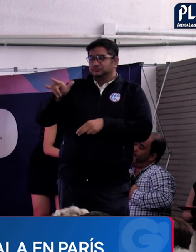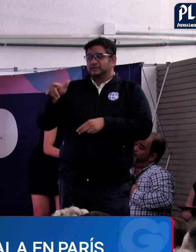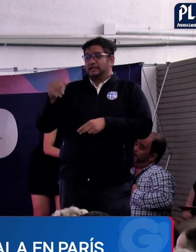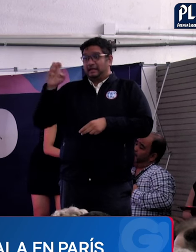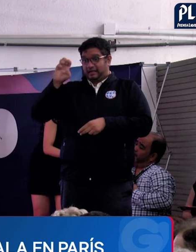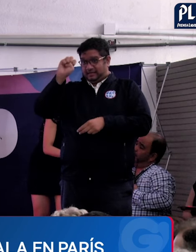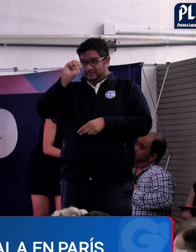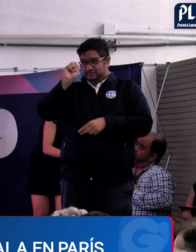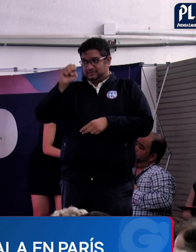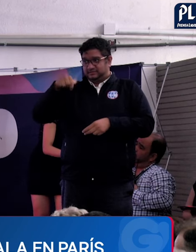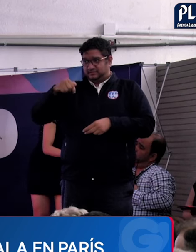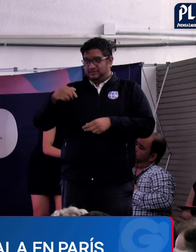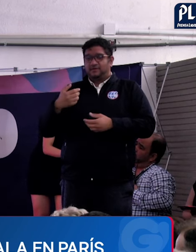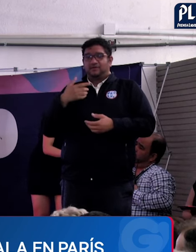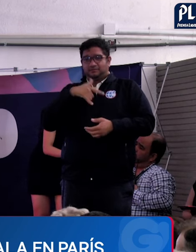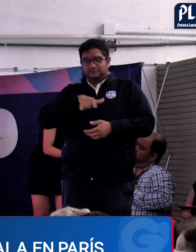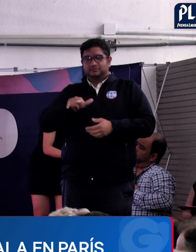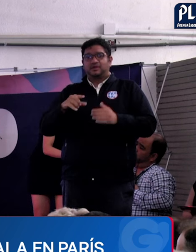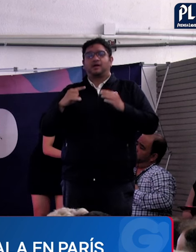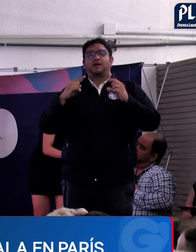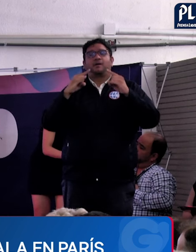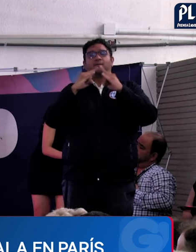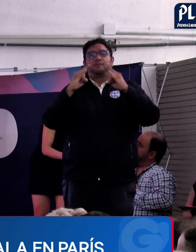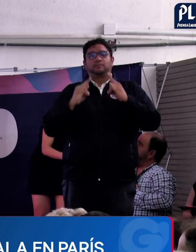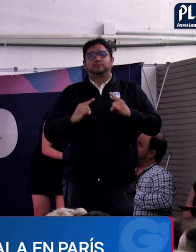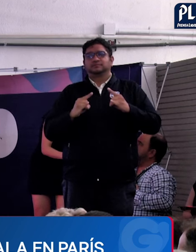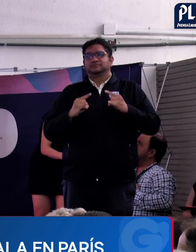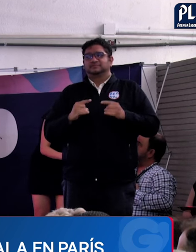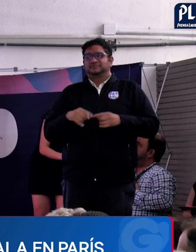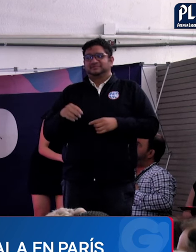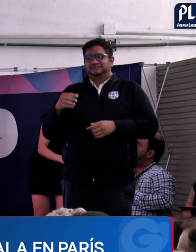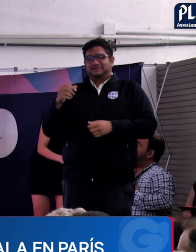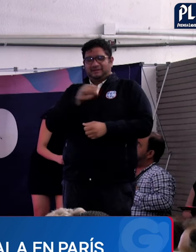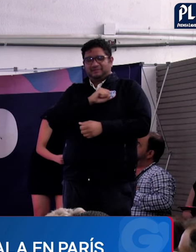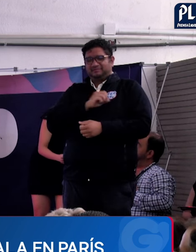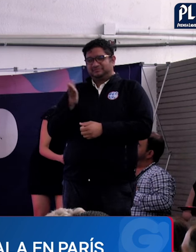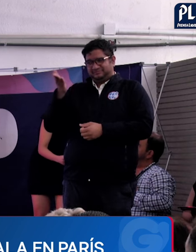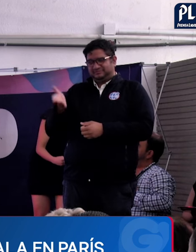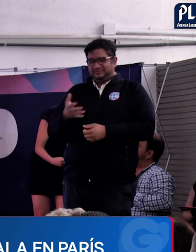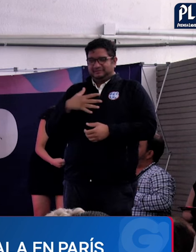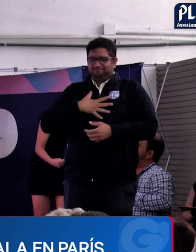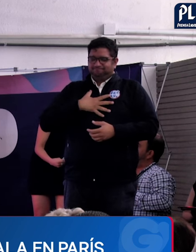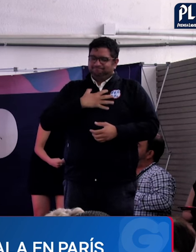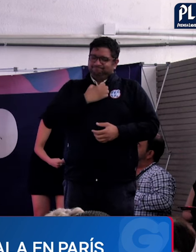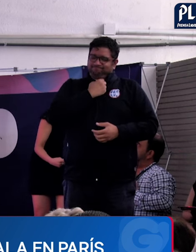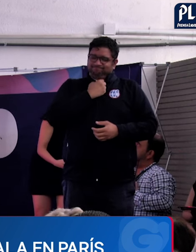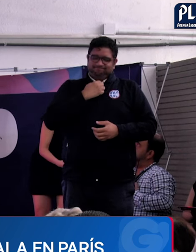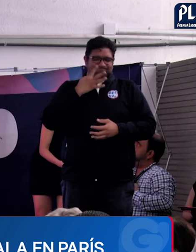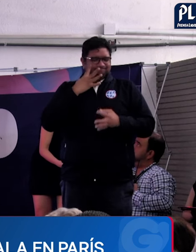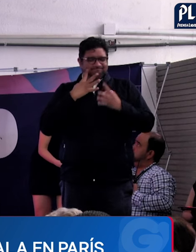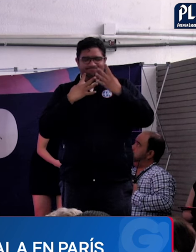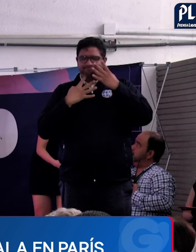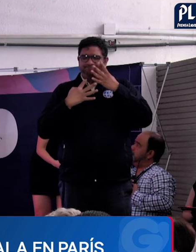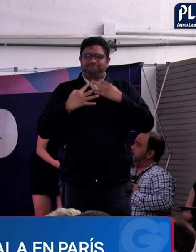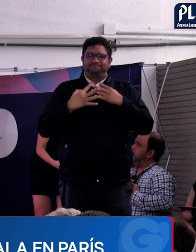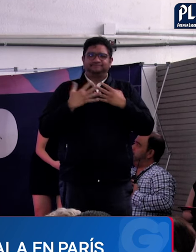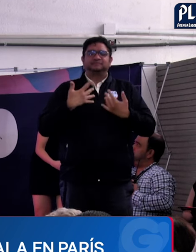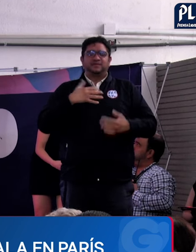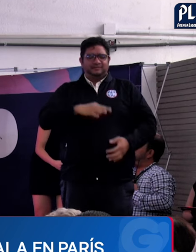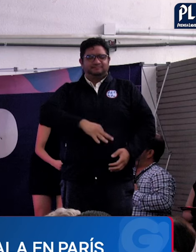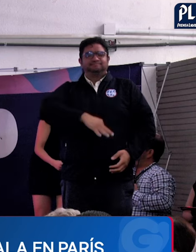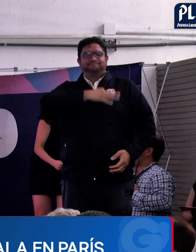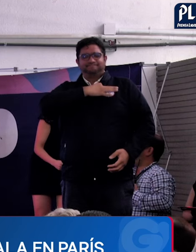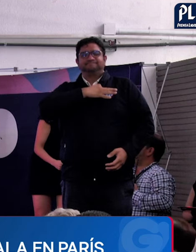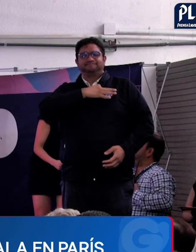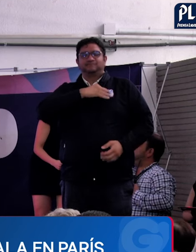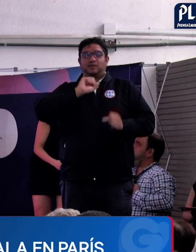también con mi entrenador previo, aquí con Erika, ya está llorando ahí también, porque es un sueño y la verdad es que es un orgullo para